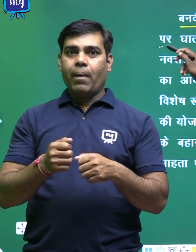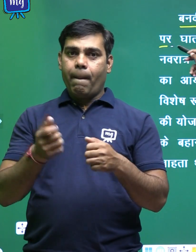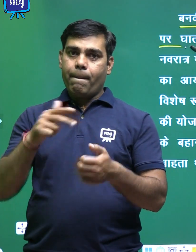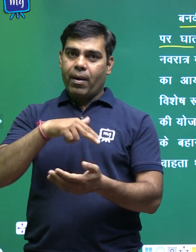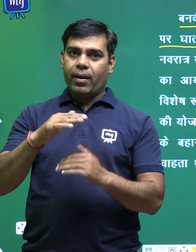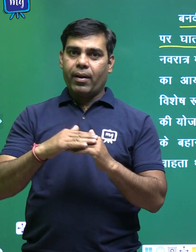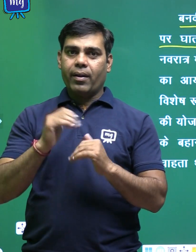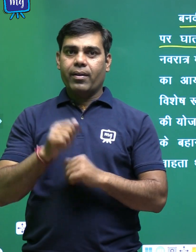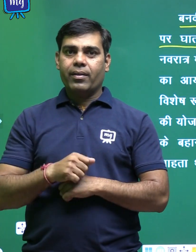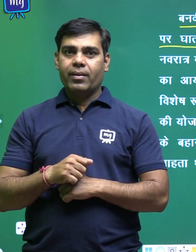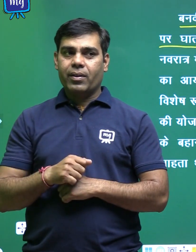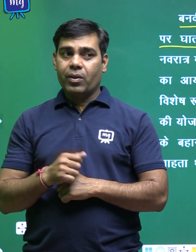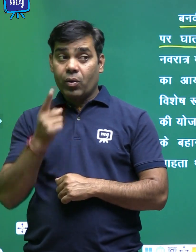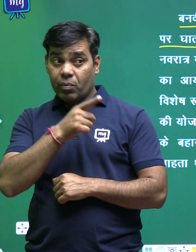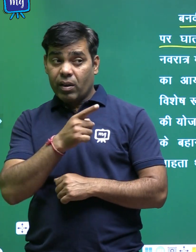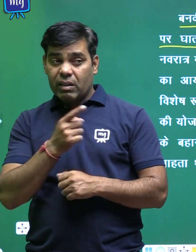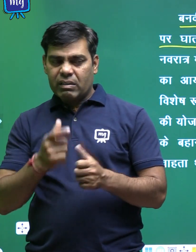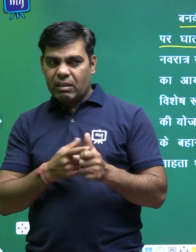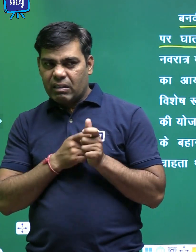पर घात लगाए